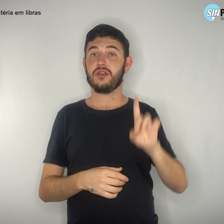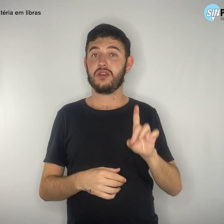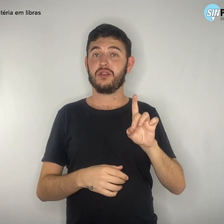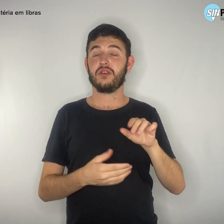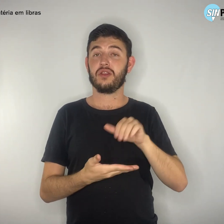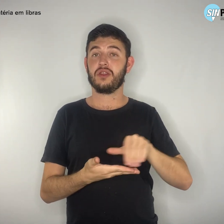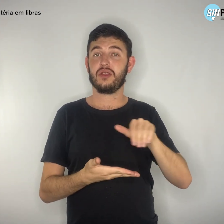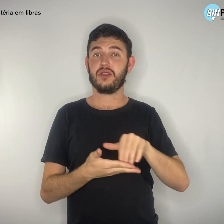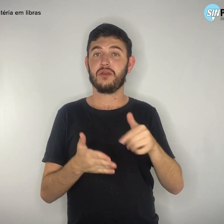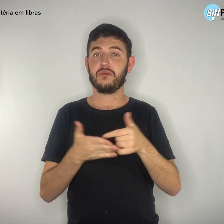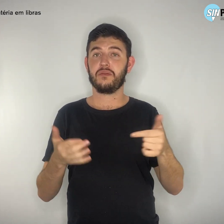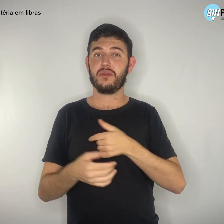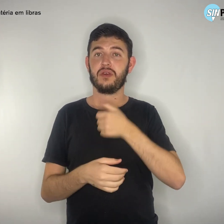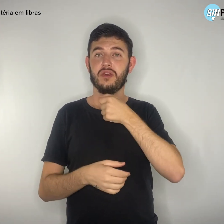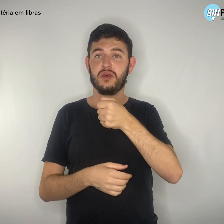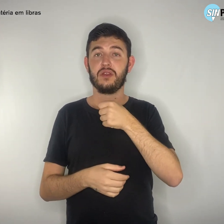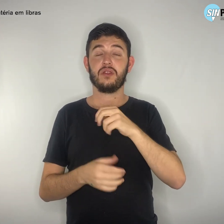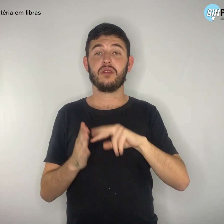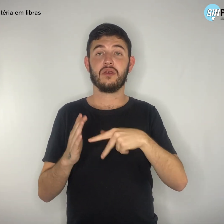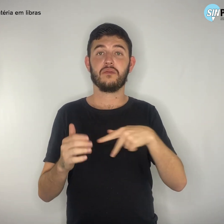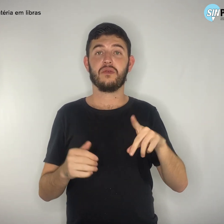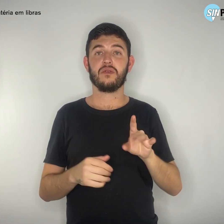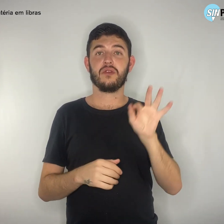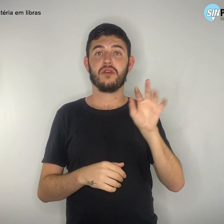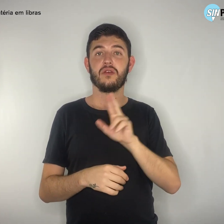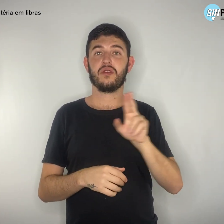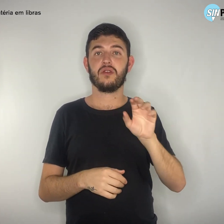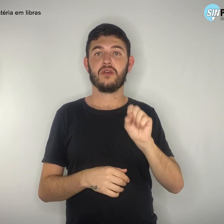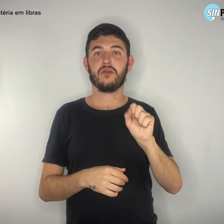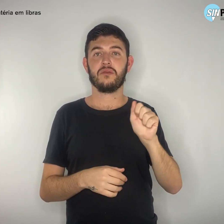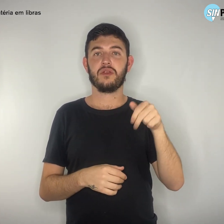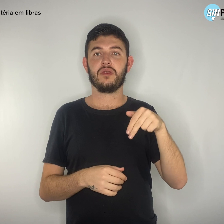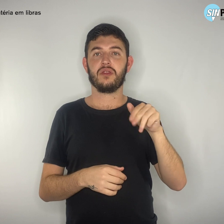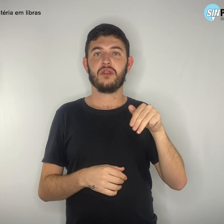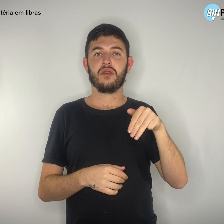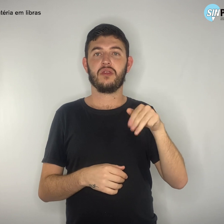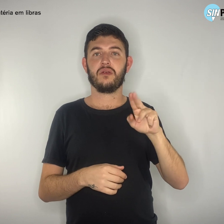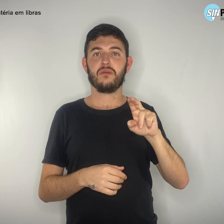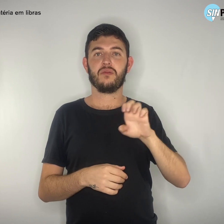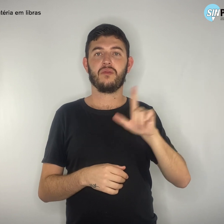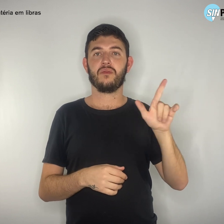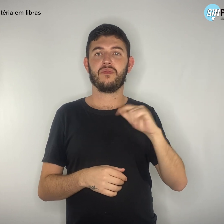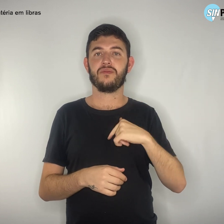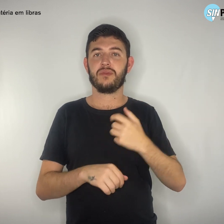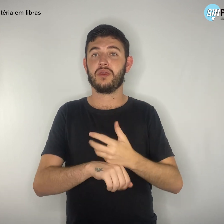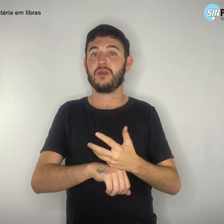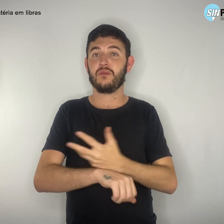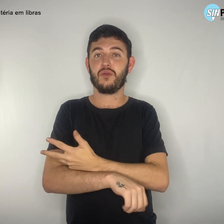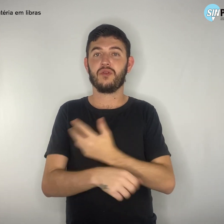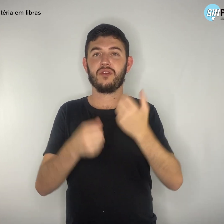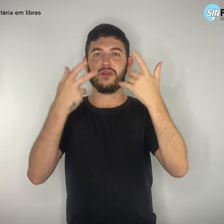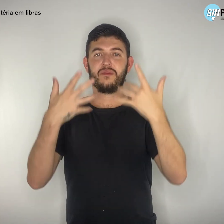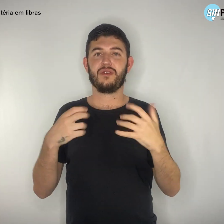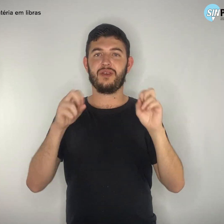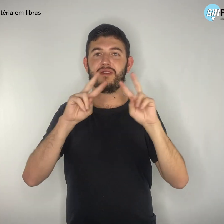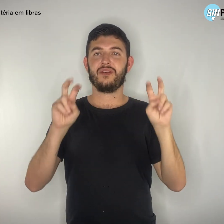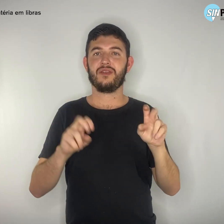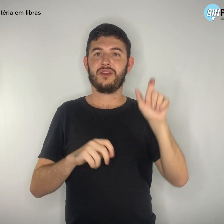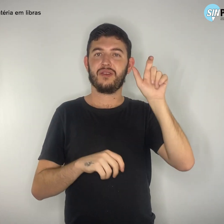Sindicato, Samuel Fernandes, também se emociona ao falar de Holanda. A professora